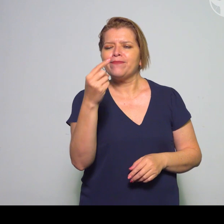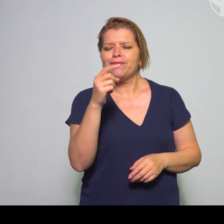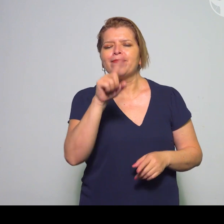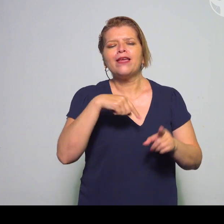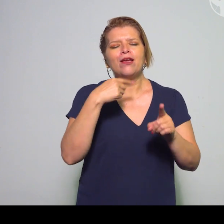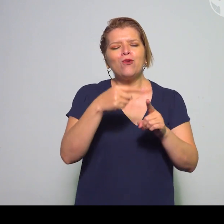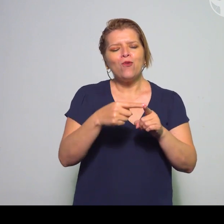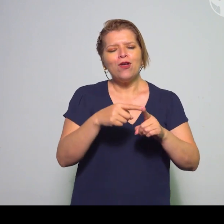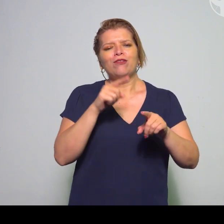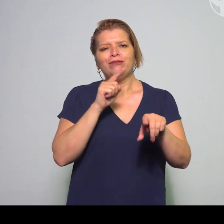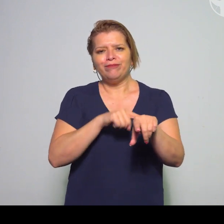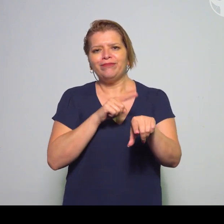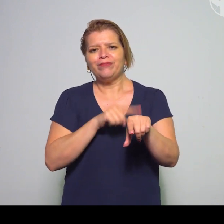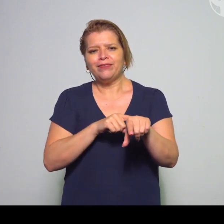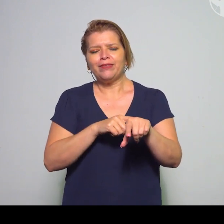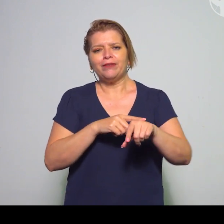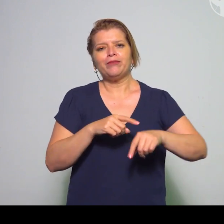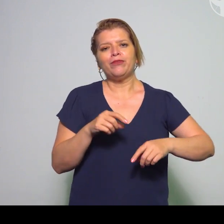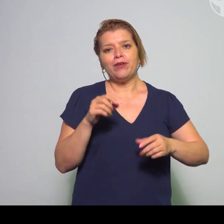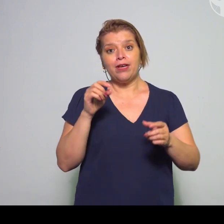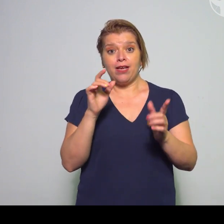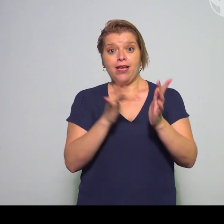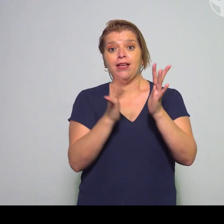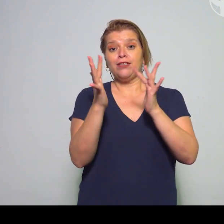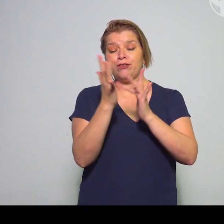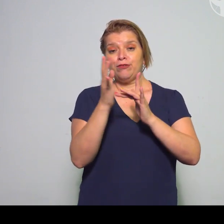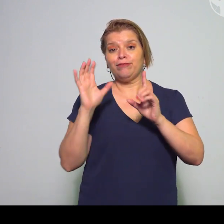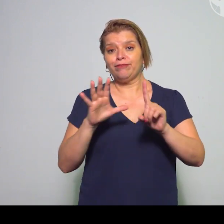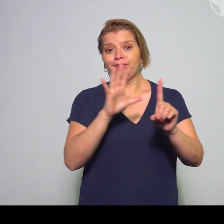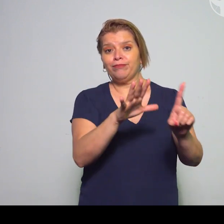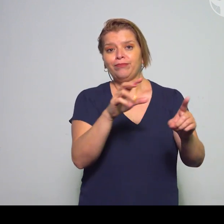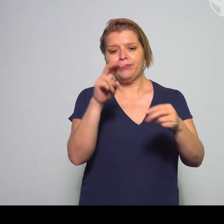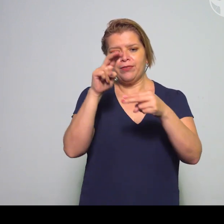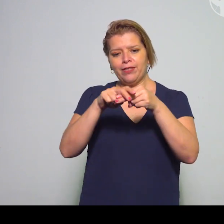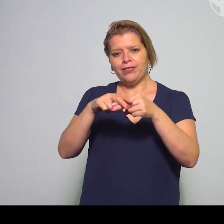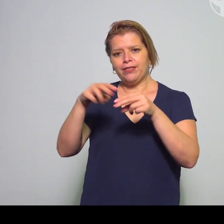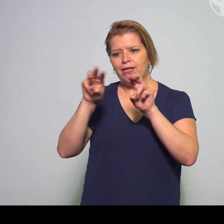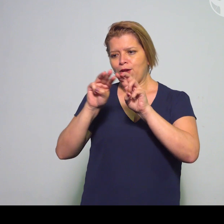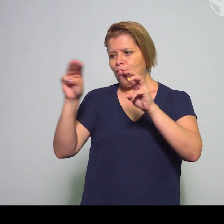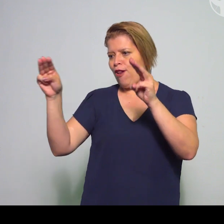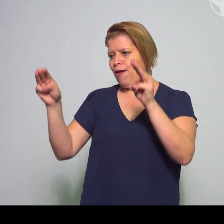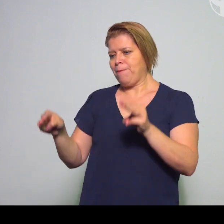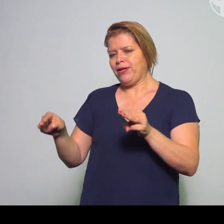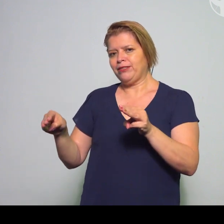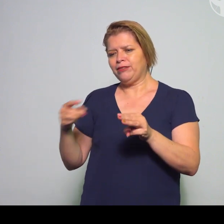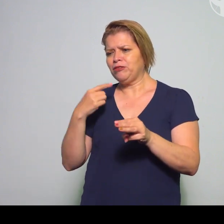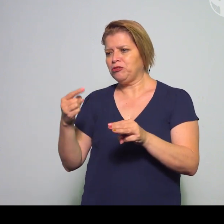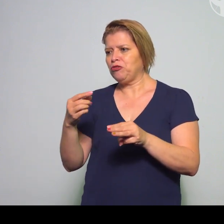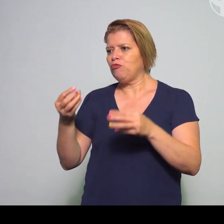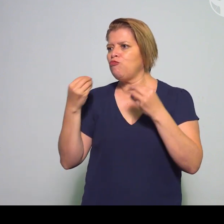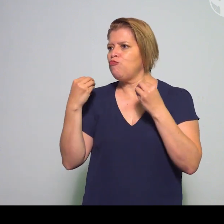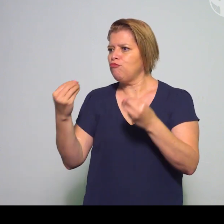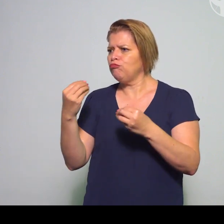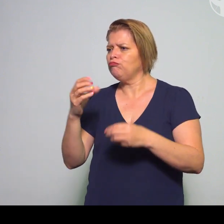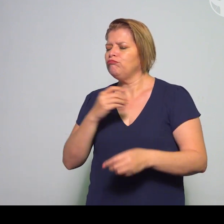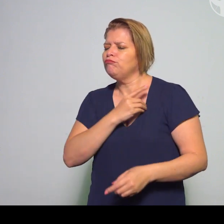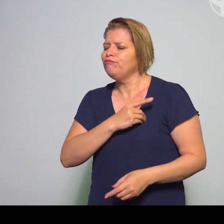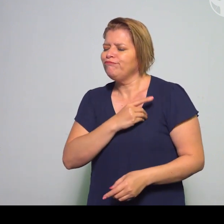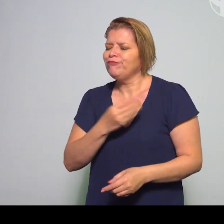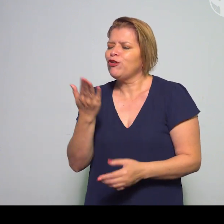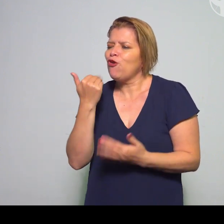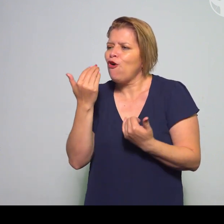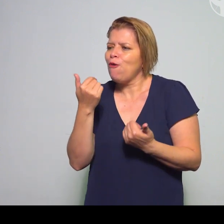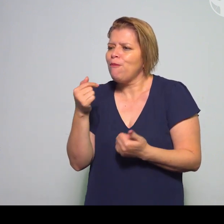dice: cuando llegó la hora, Jesús y sus apóstoles se sentaron a la mesa. Entonces les dijo: he